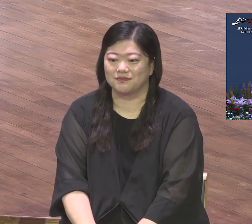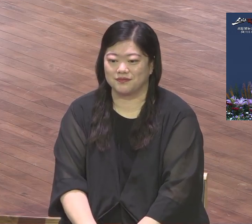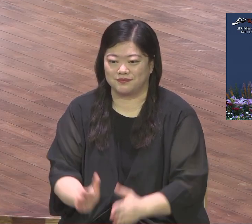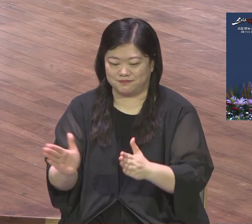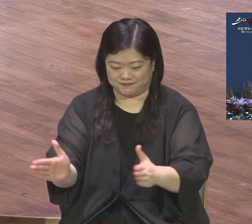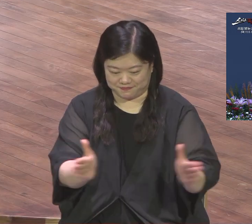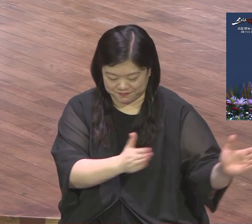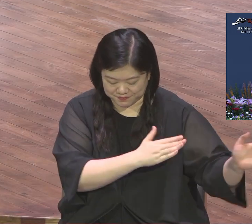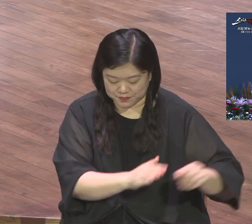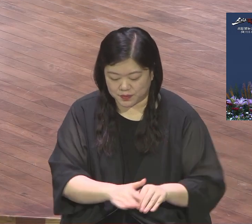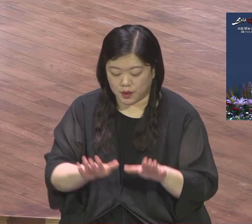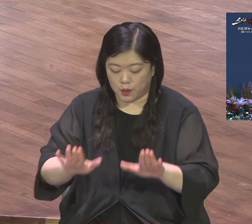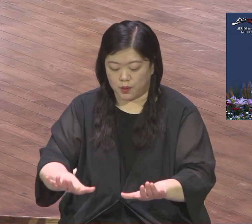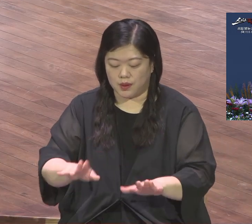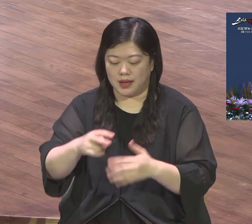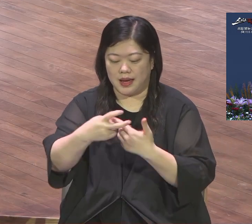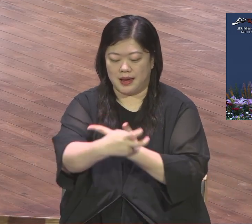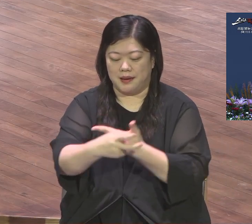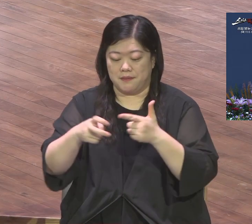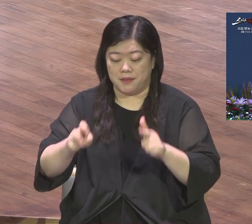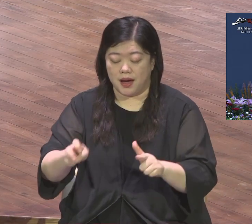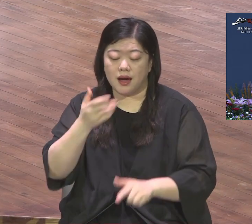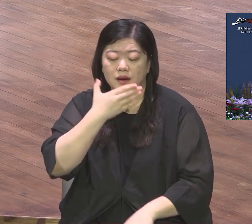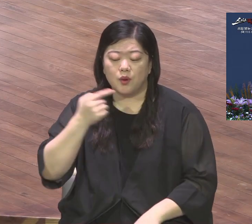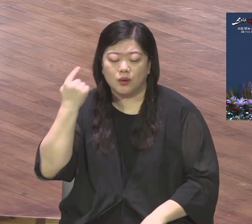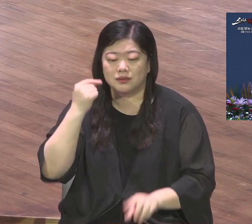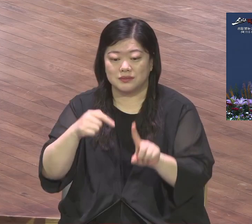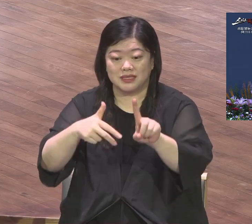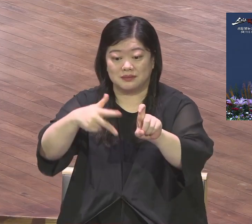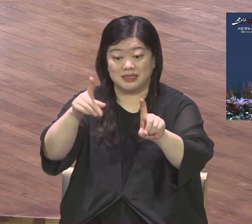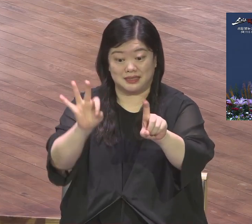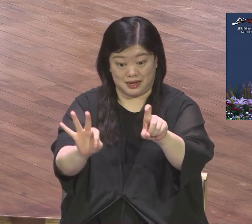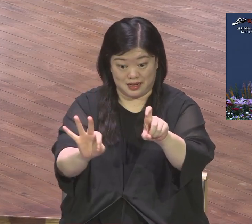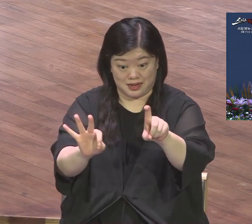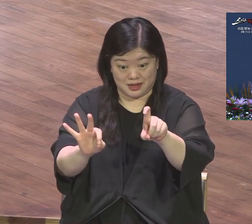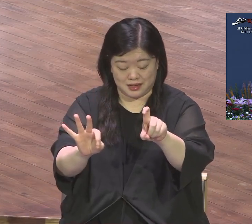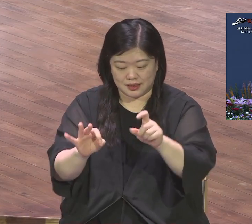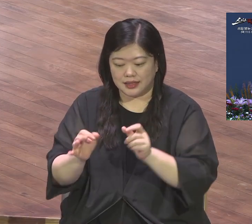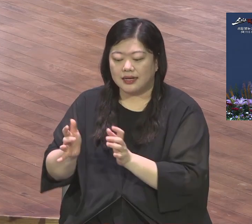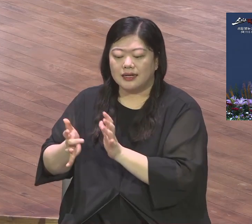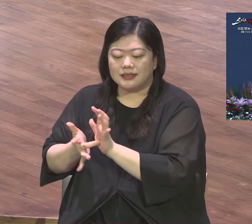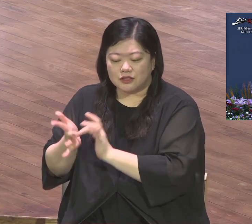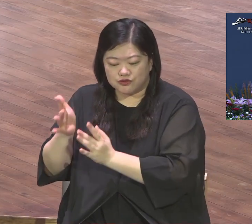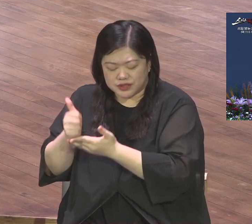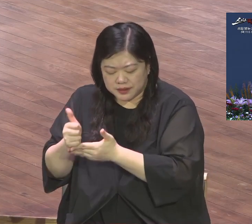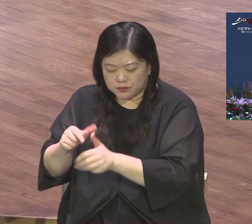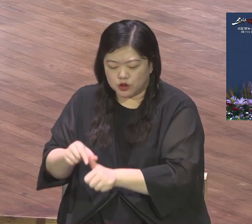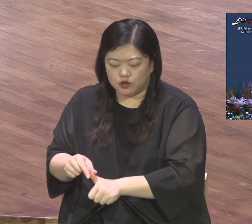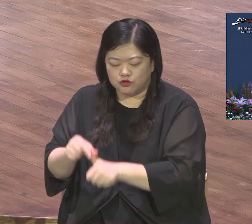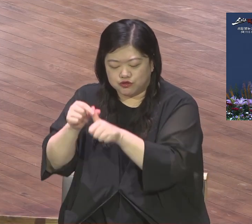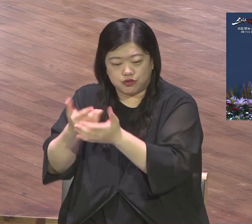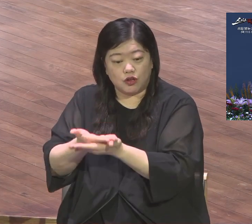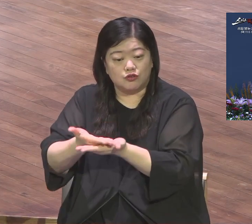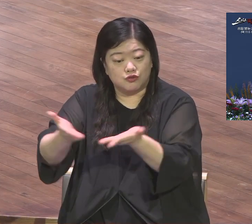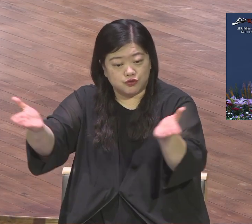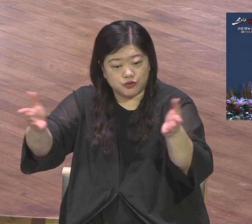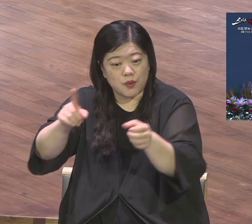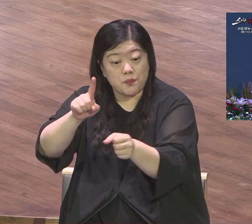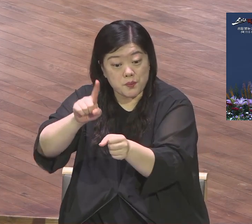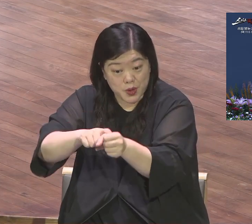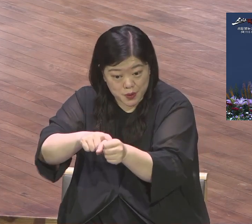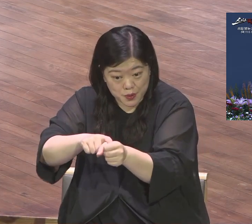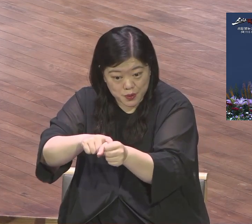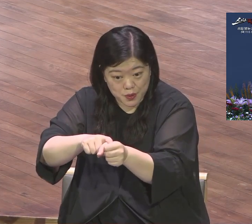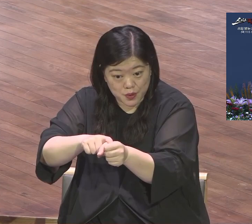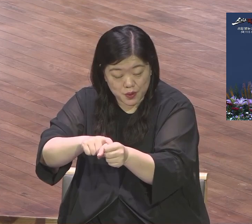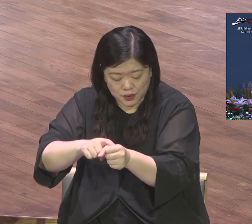마가복음 11장부터는요 이런 놀라운 구원의 은혜를 베푸시고 우리를 구원사에게